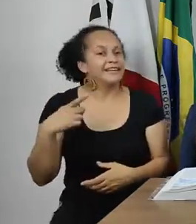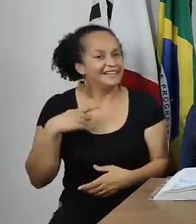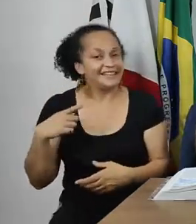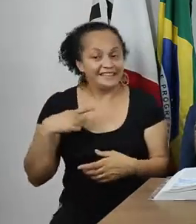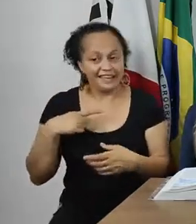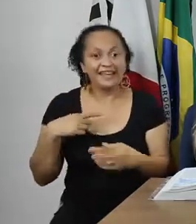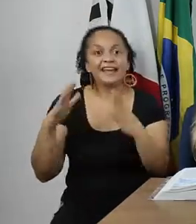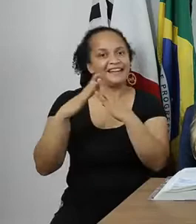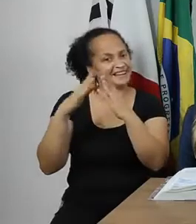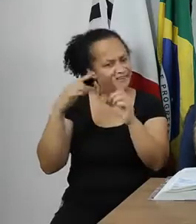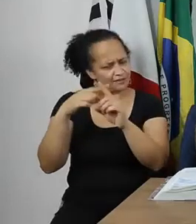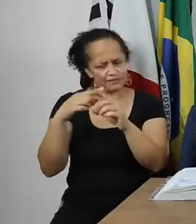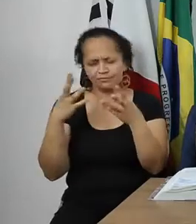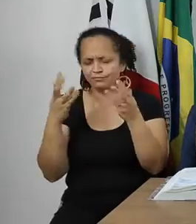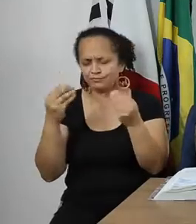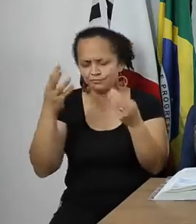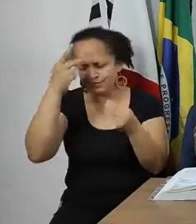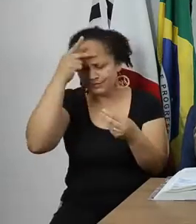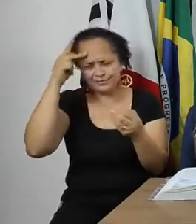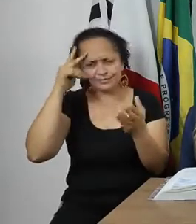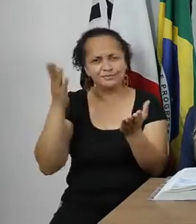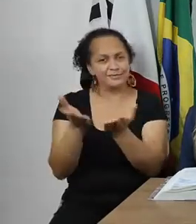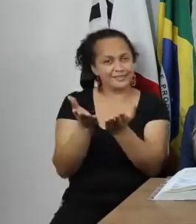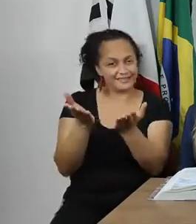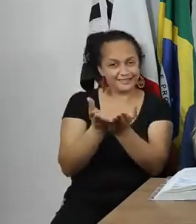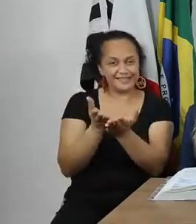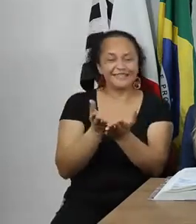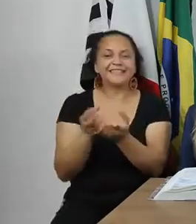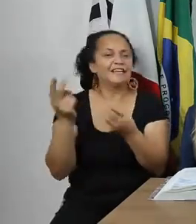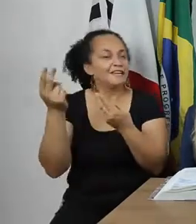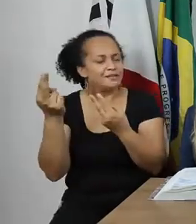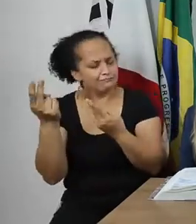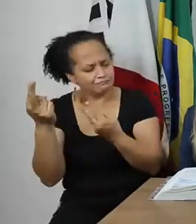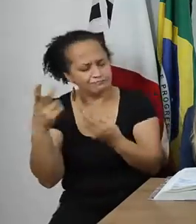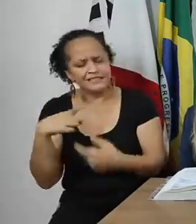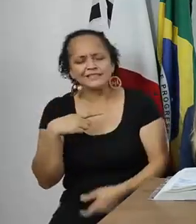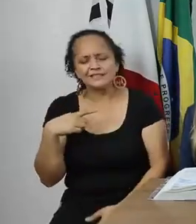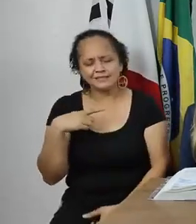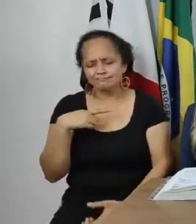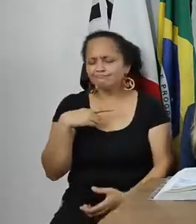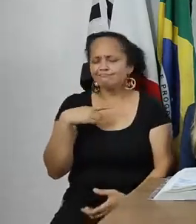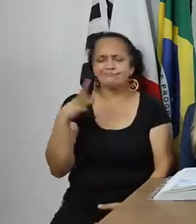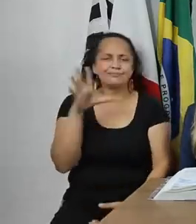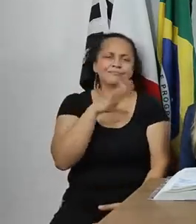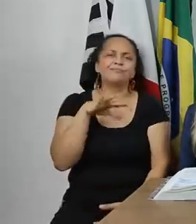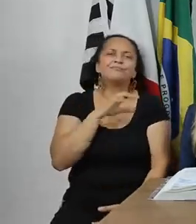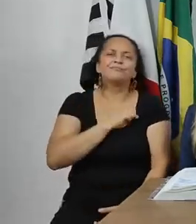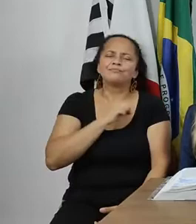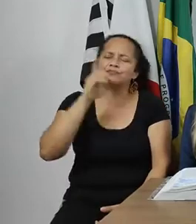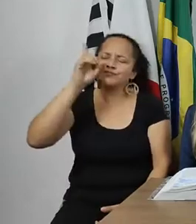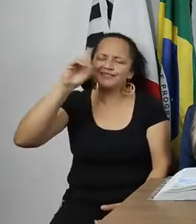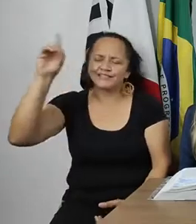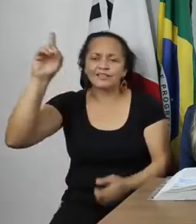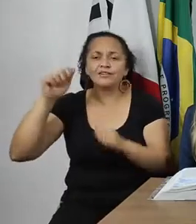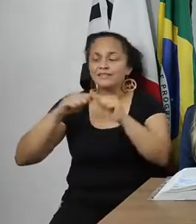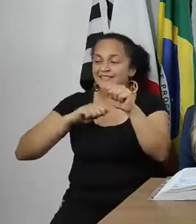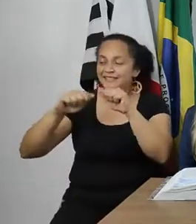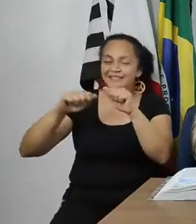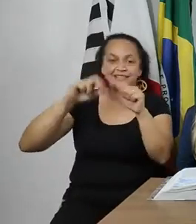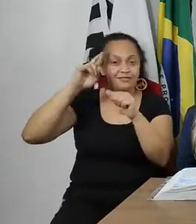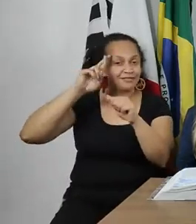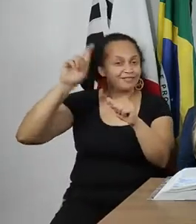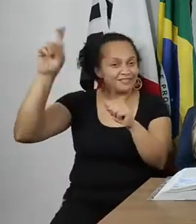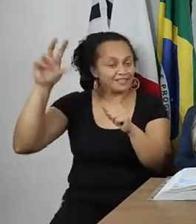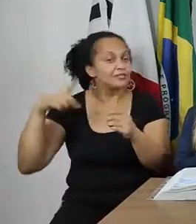ele. Cristãos tementes a Deus, que amam com Deus, que servem ao Senhor, que têm um verdadeiro compromisso com Deus, que